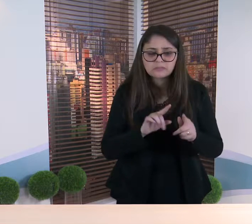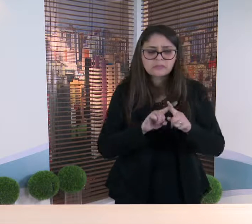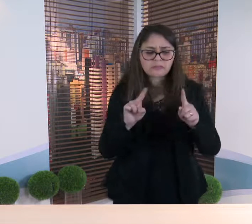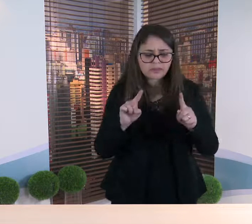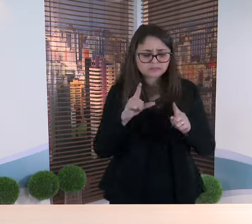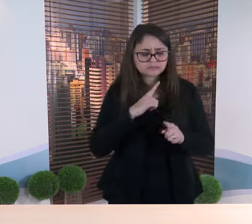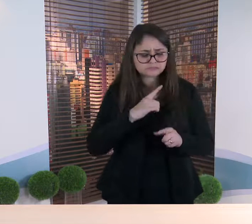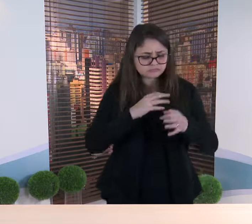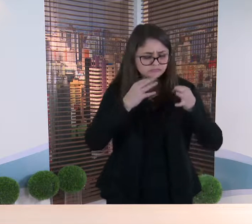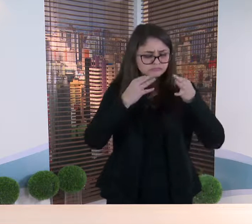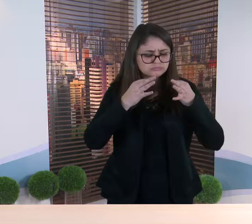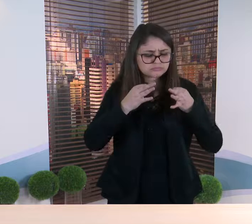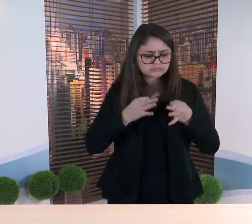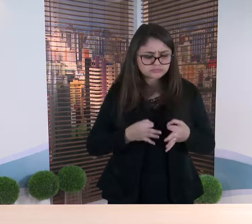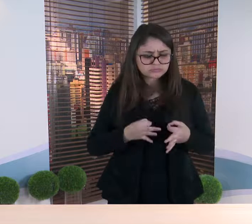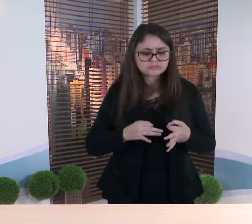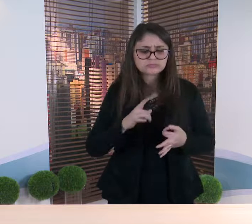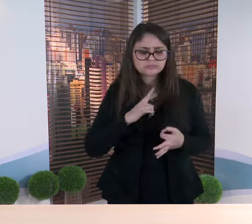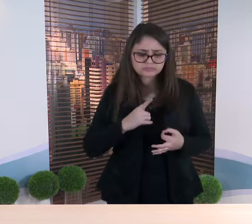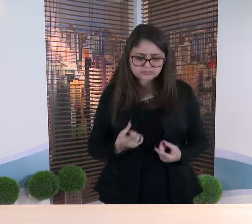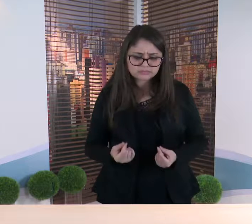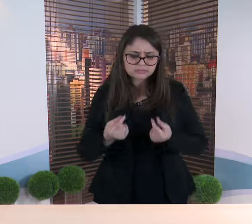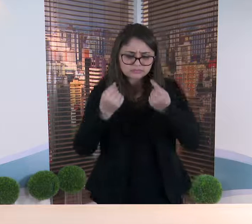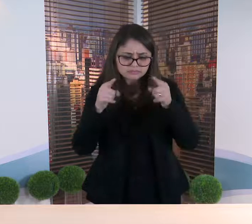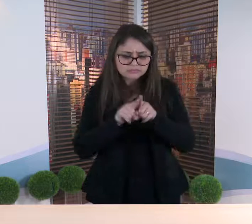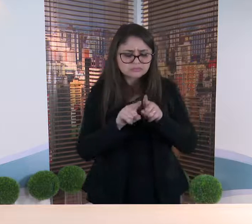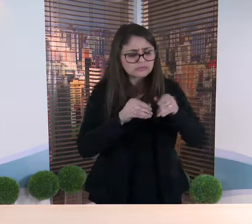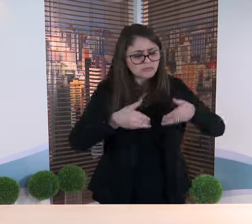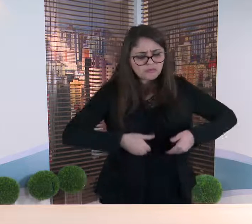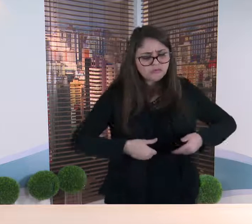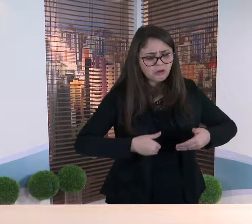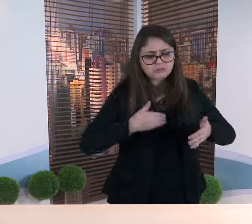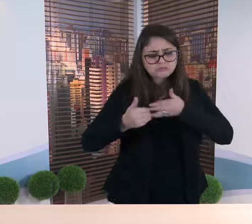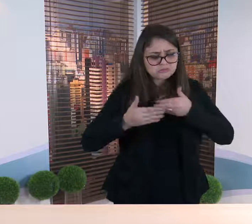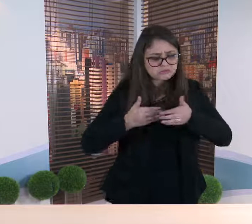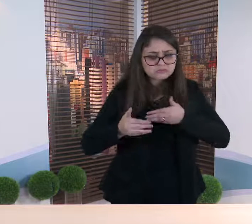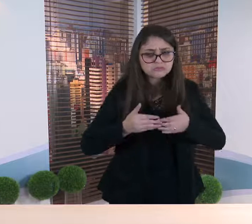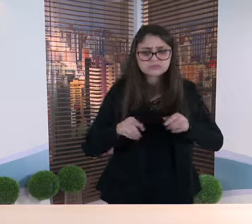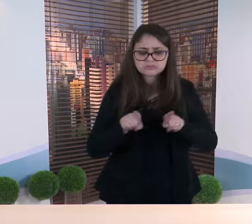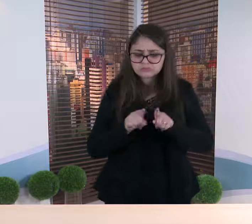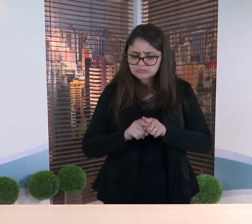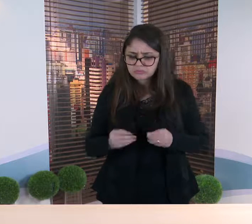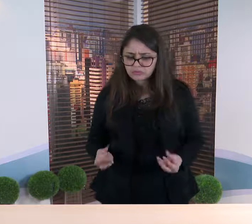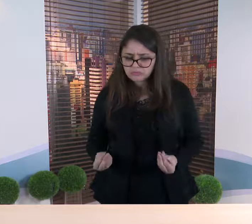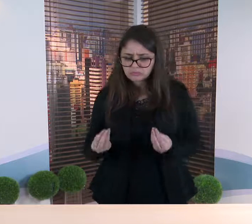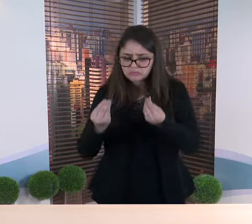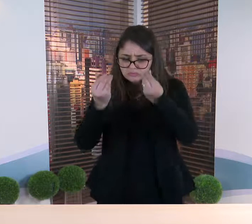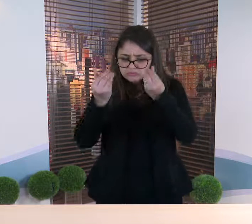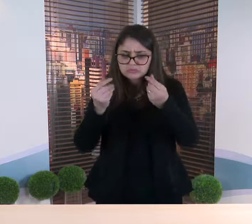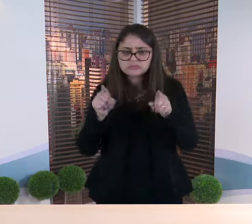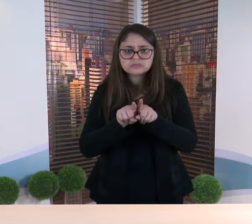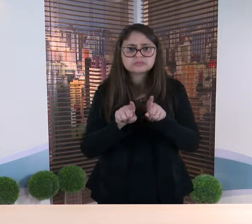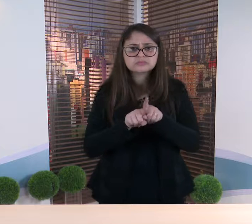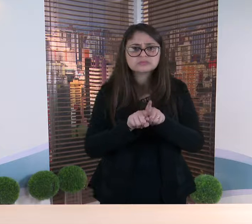estou instruído, tanto a ter fartura como a ter fome, tanto a ter abundância como a